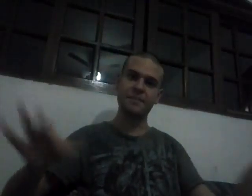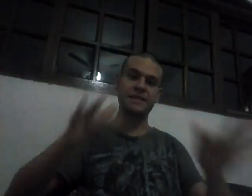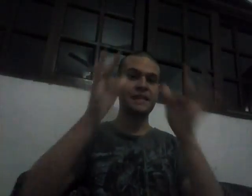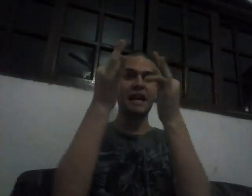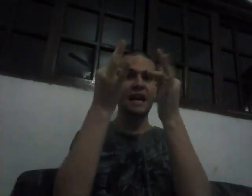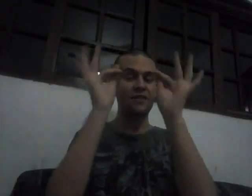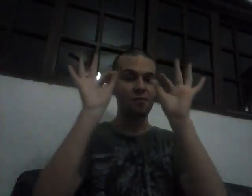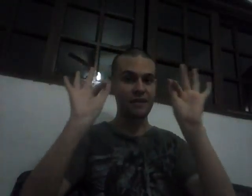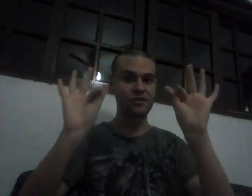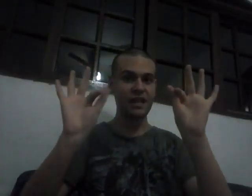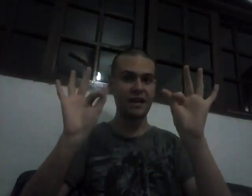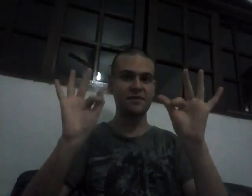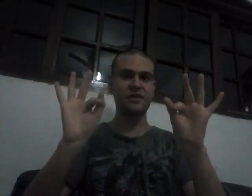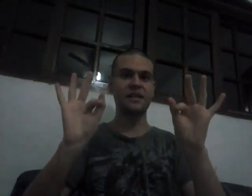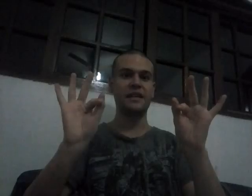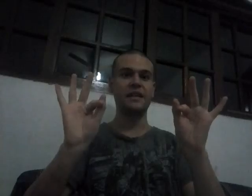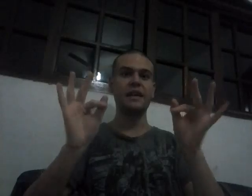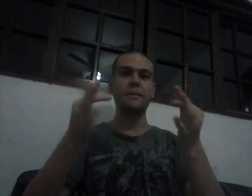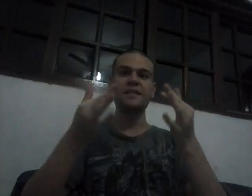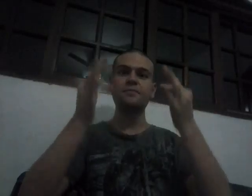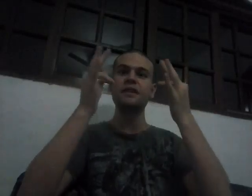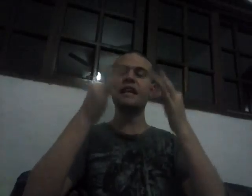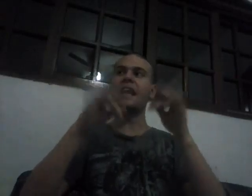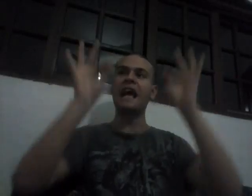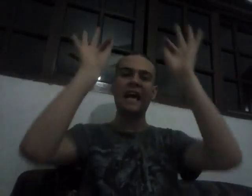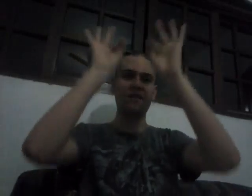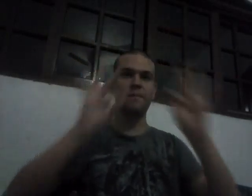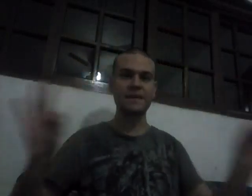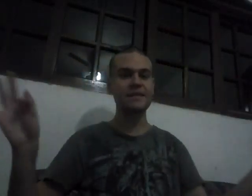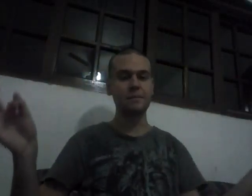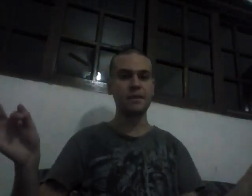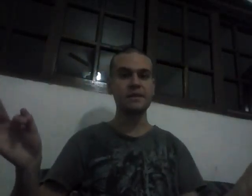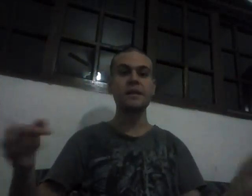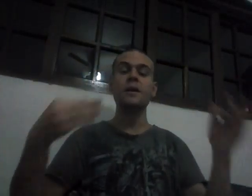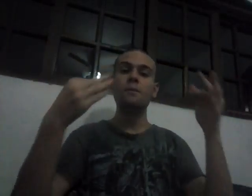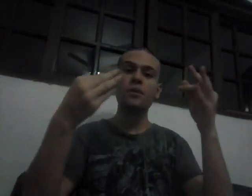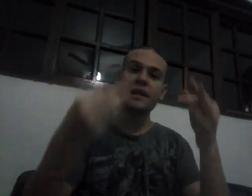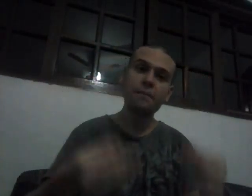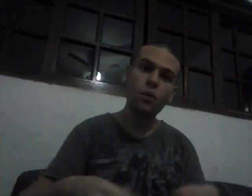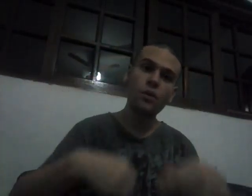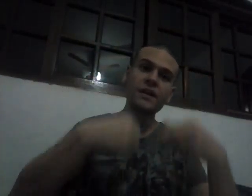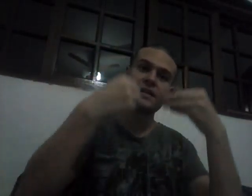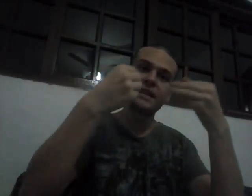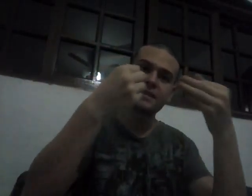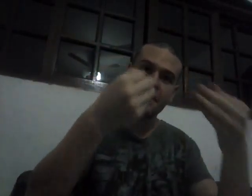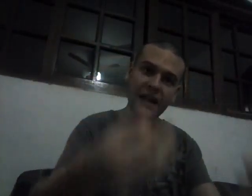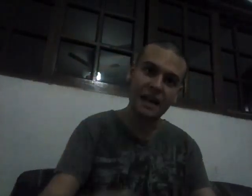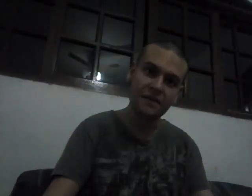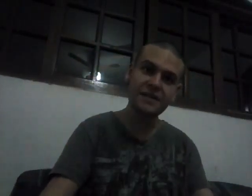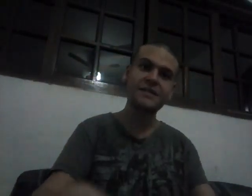Simples é formato de F isso aqui. Mas por que F para simples? Porque muitas das palavras